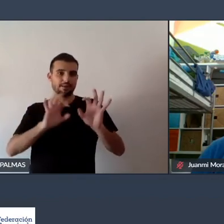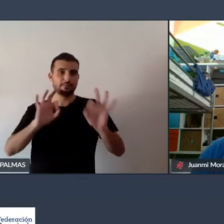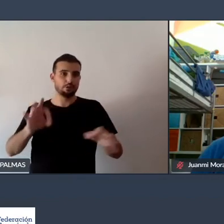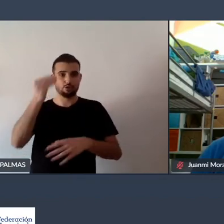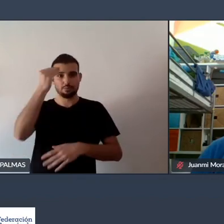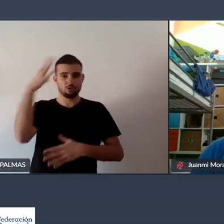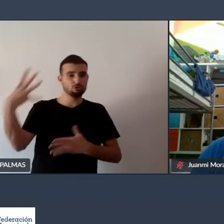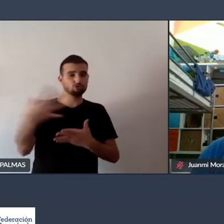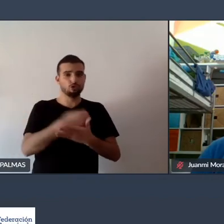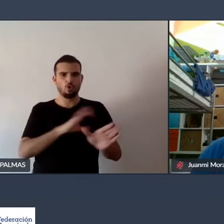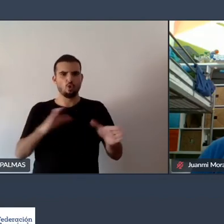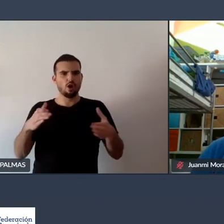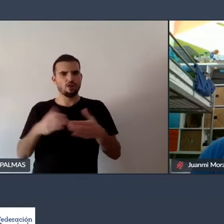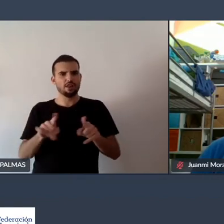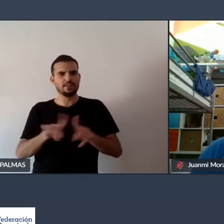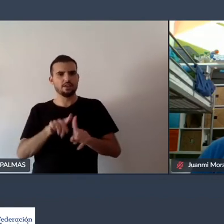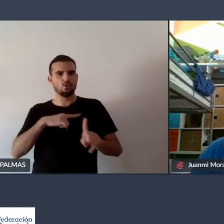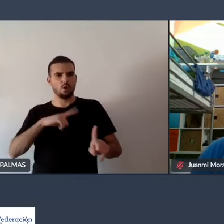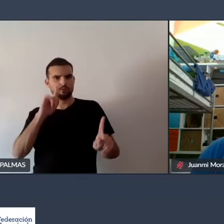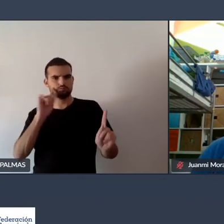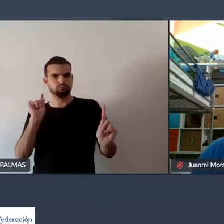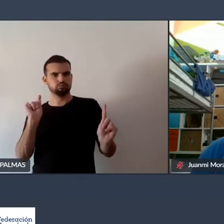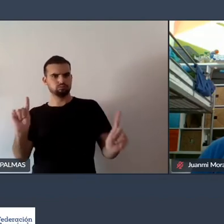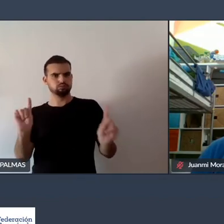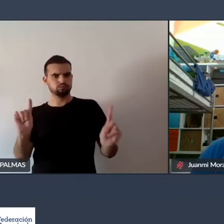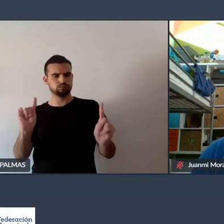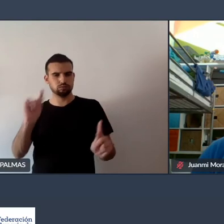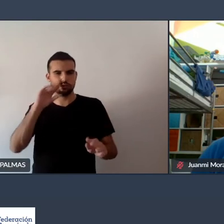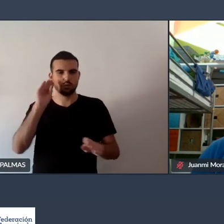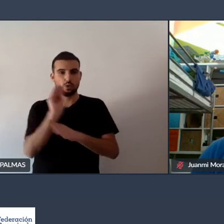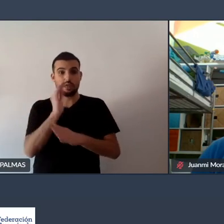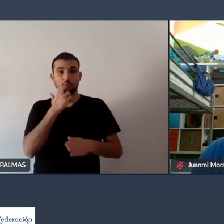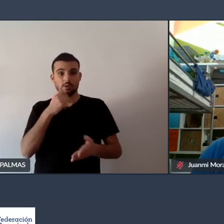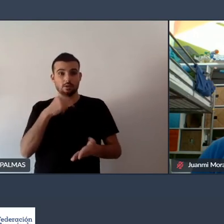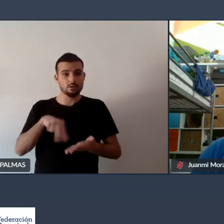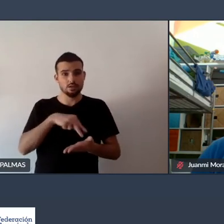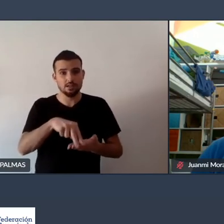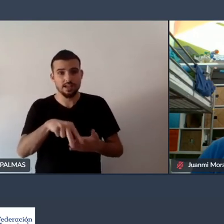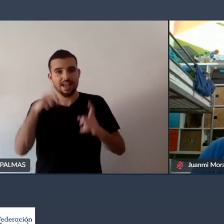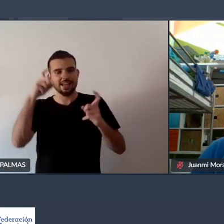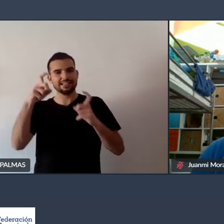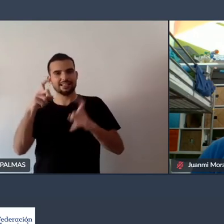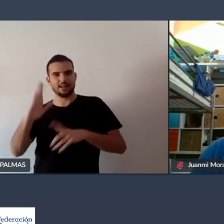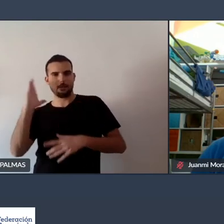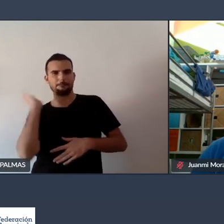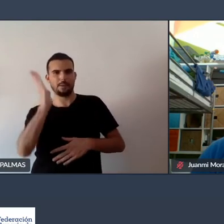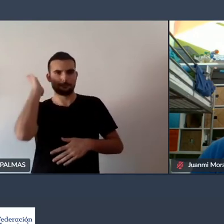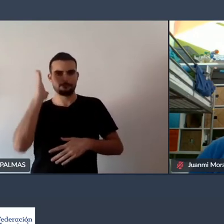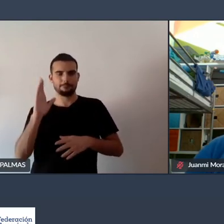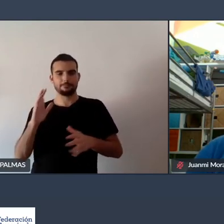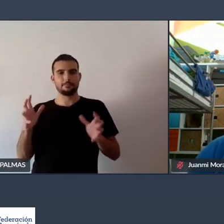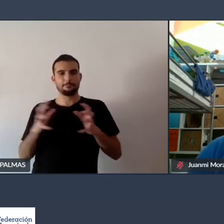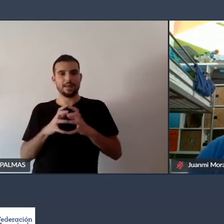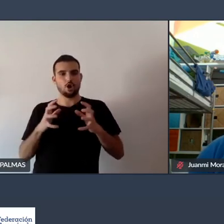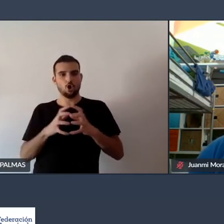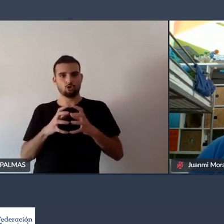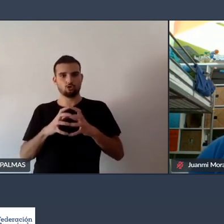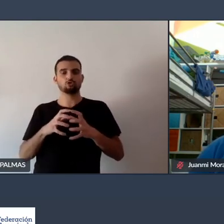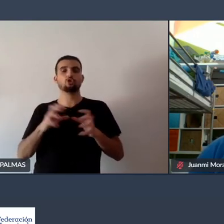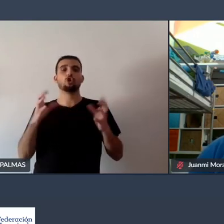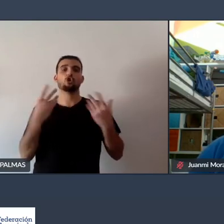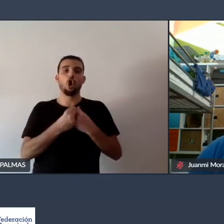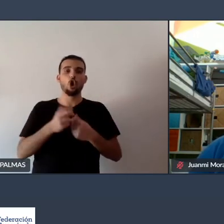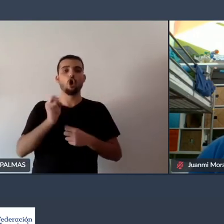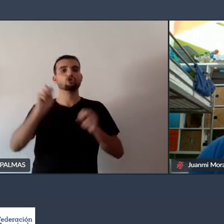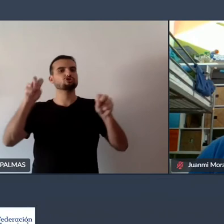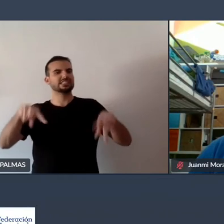ser peligrosos en cada momento, y que siempre que tengan oportunidad de poder hacer daño con o sin balón deben de intentarlo. Evidentemente tiene que haber una estructura de juego,